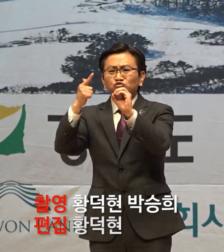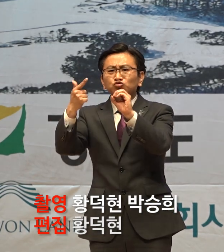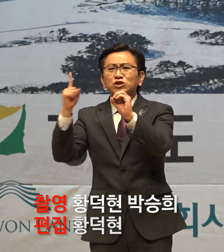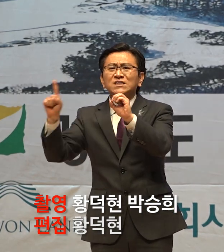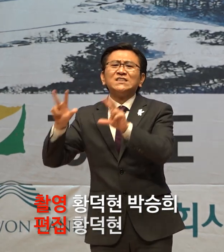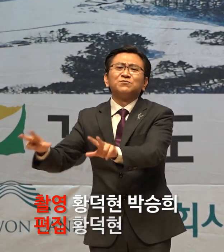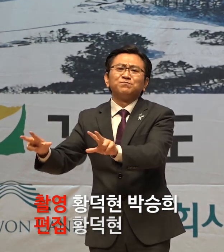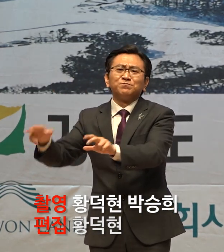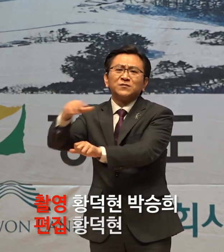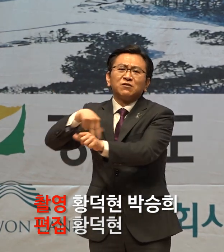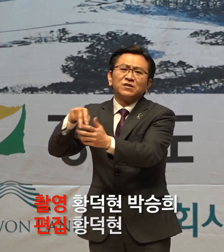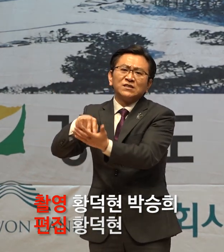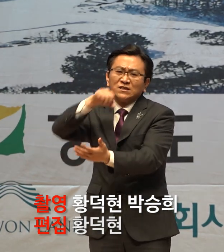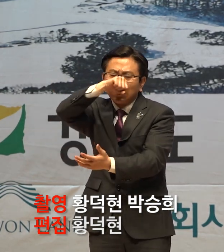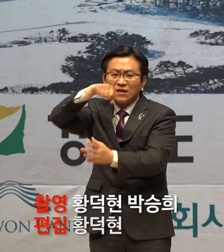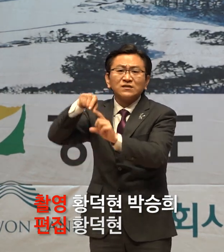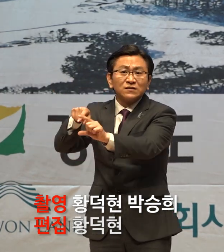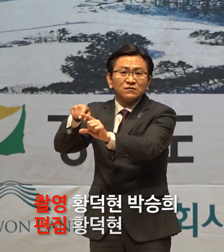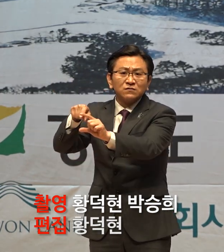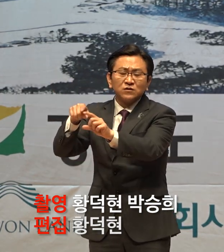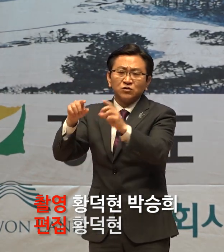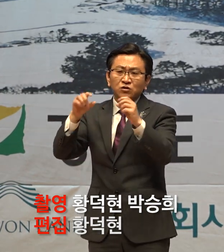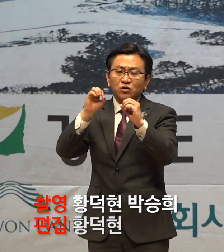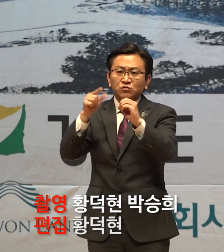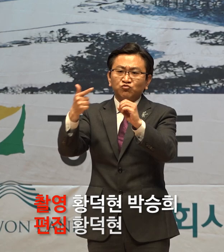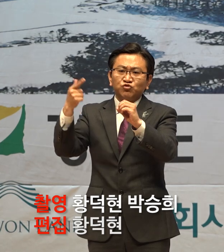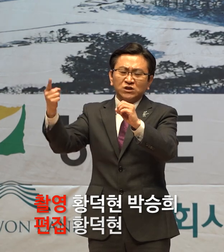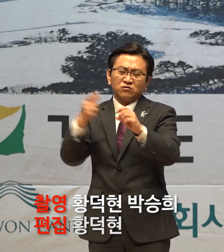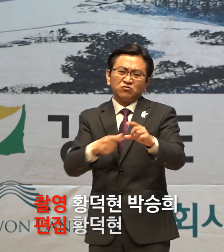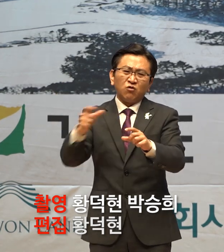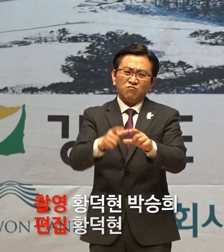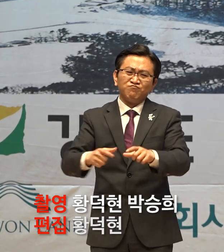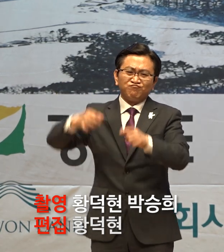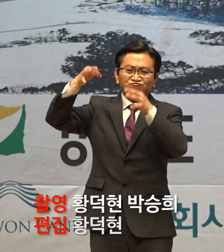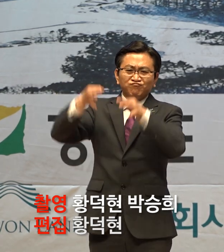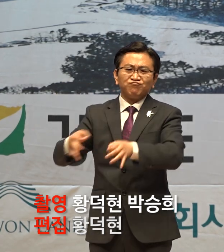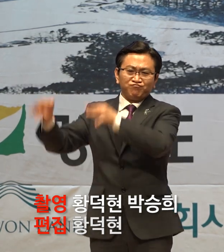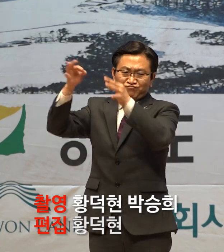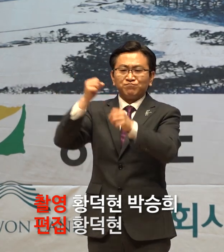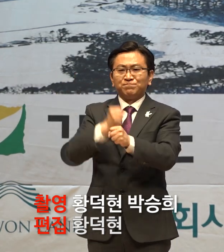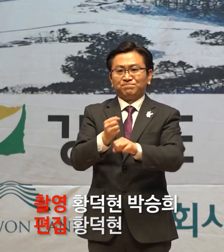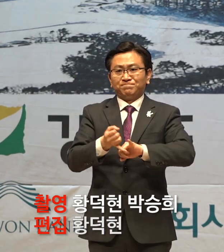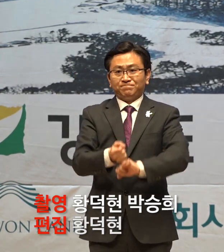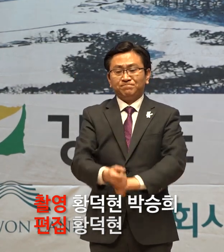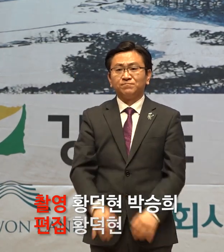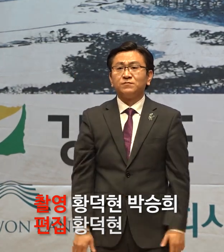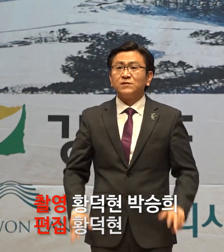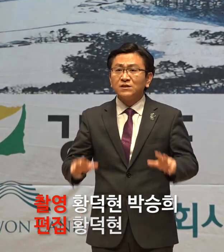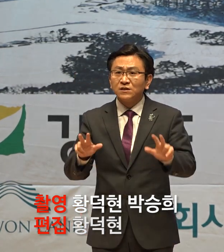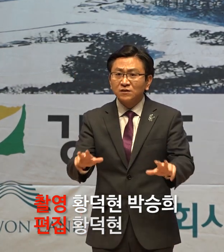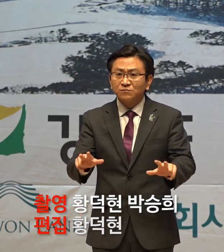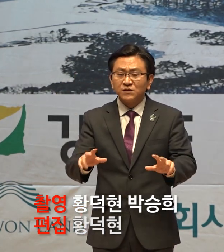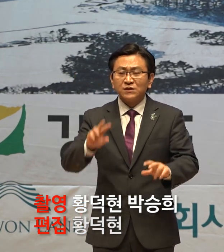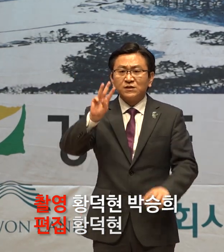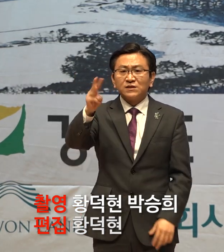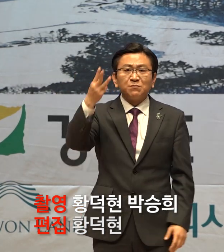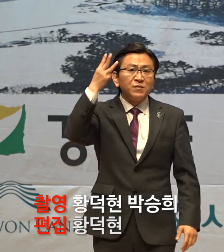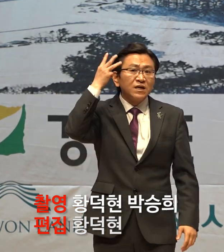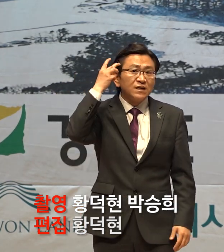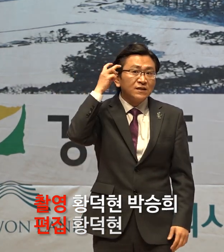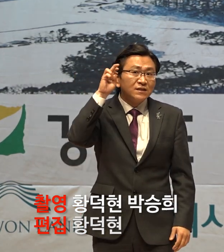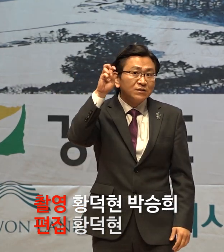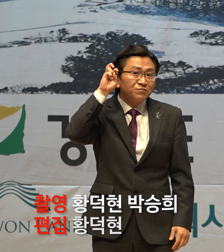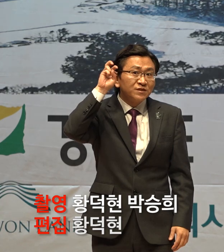0.61%밖에 되지 않는 장애 예산을 대폭 증액하겠습니다. 이제 323일